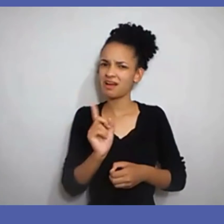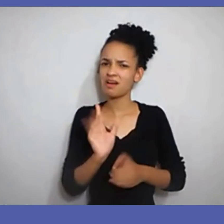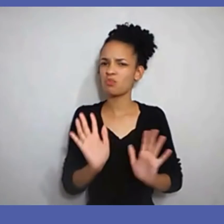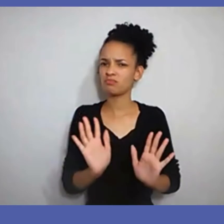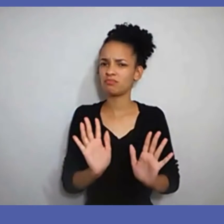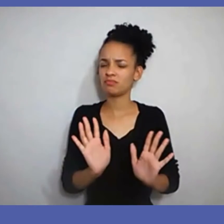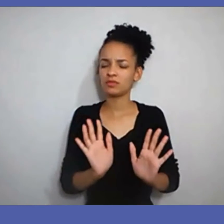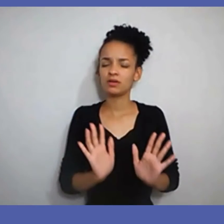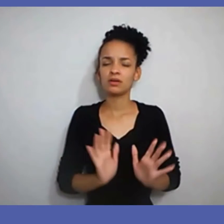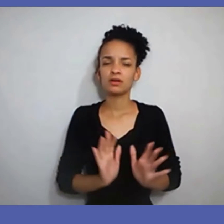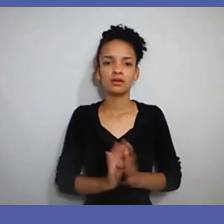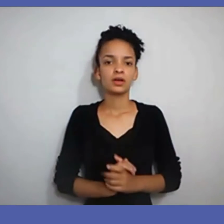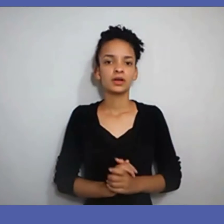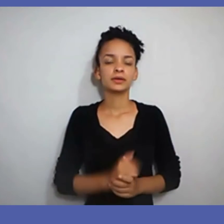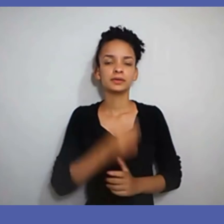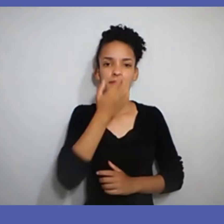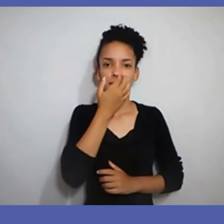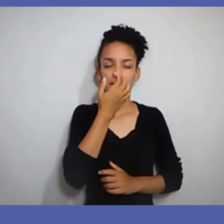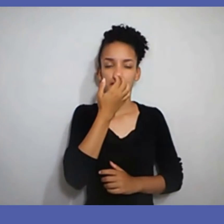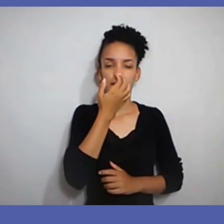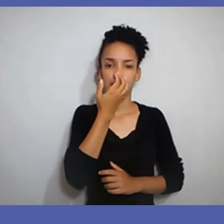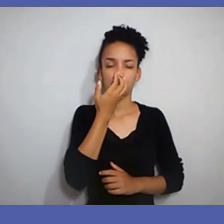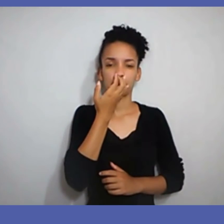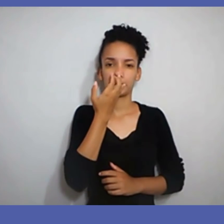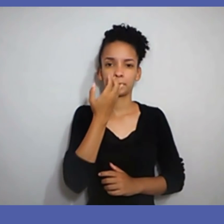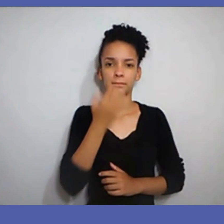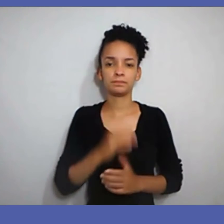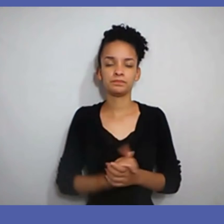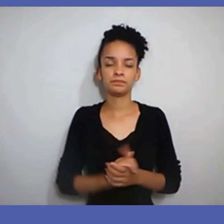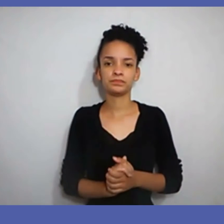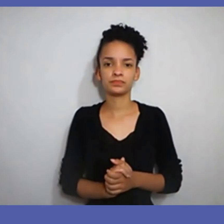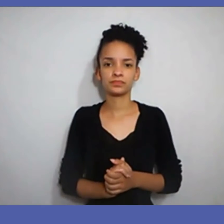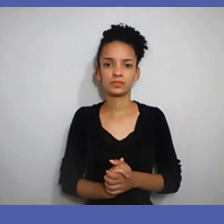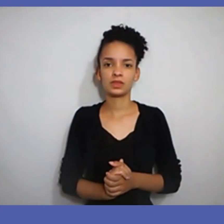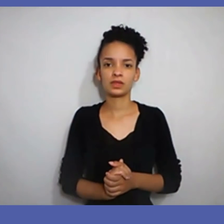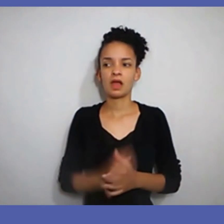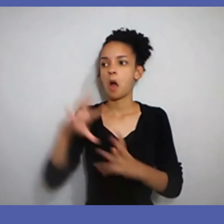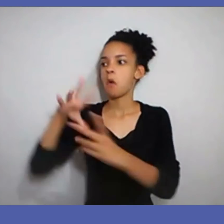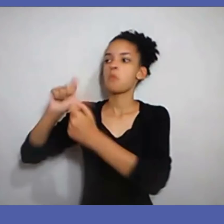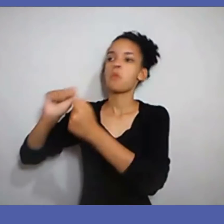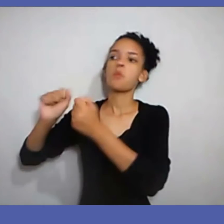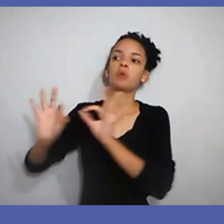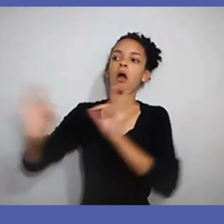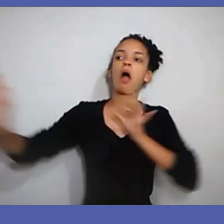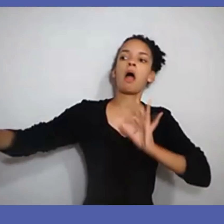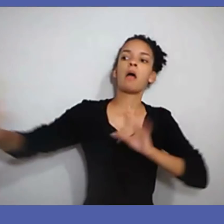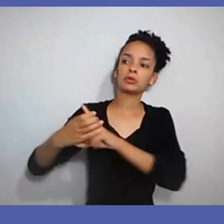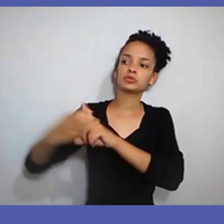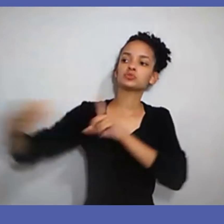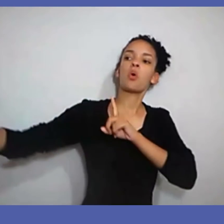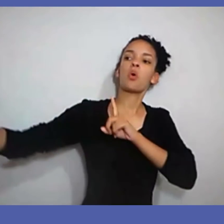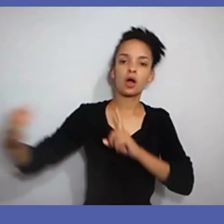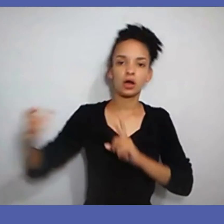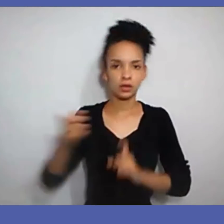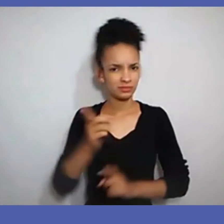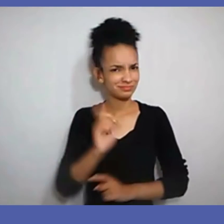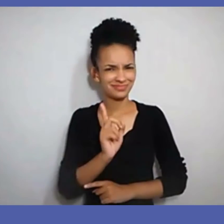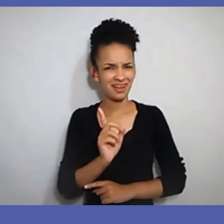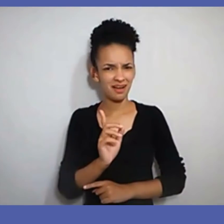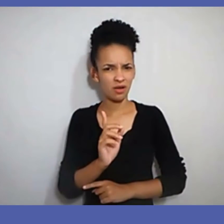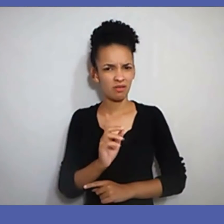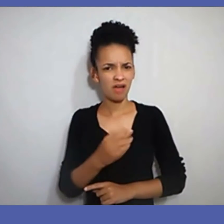né? Vamos ser isolados do mundo. Não, Deus não pregou isso. A nossa vida aqui na terra, irmão, continua